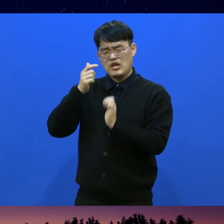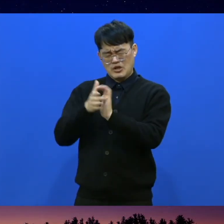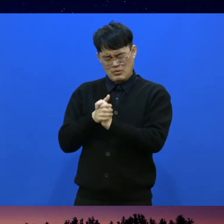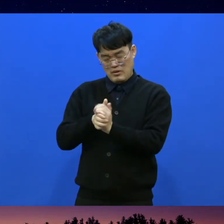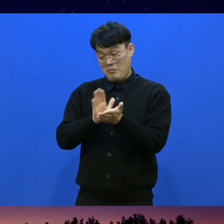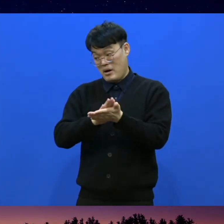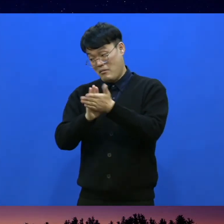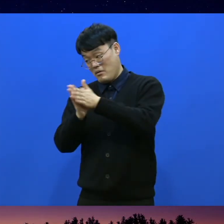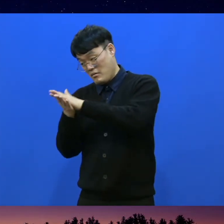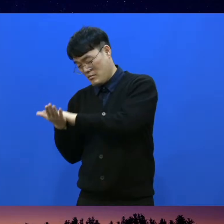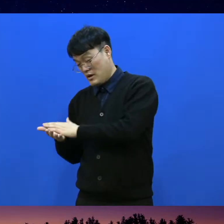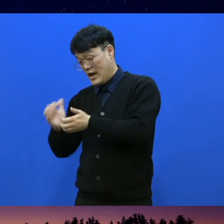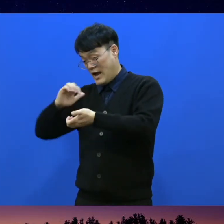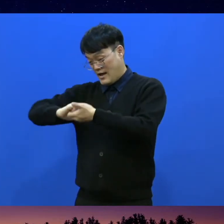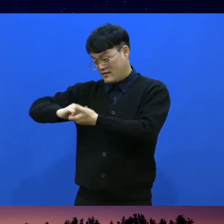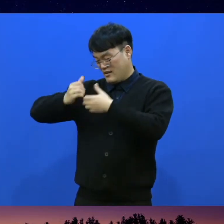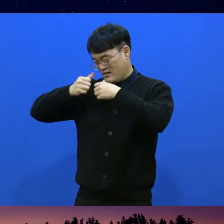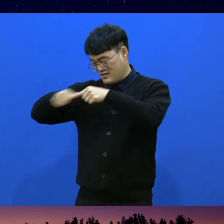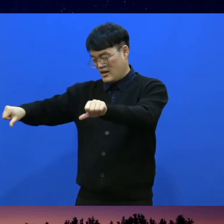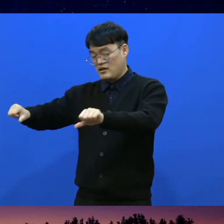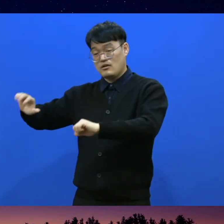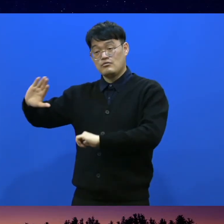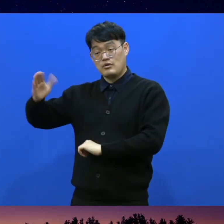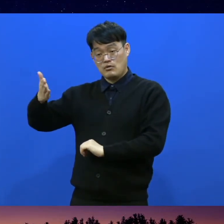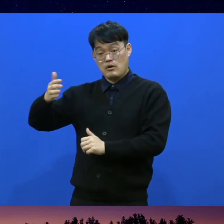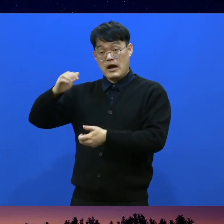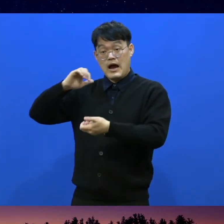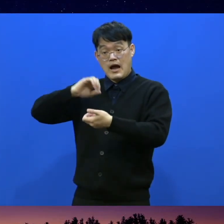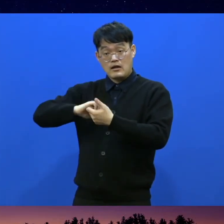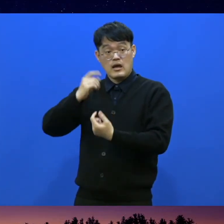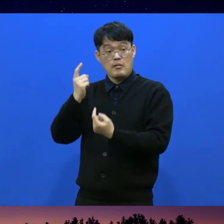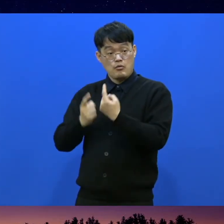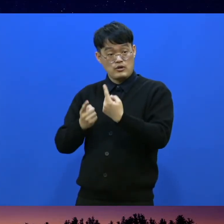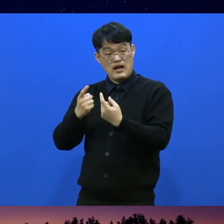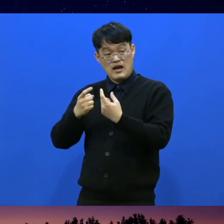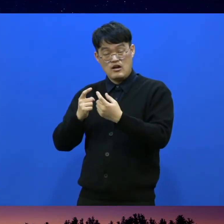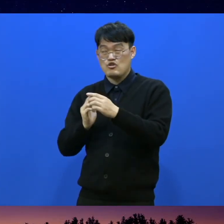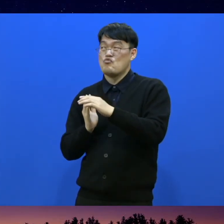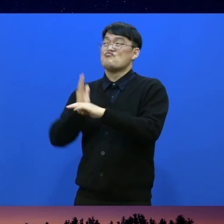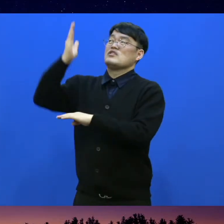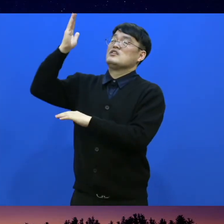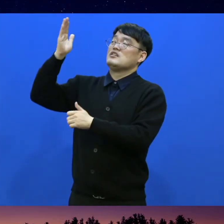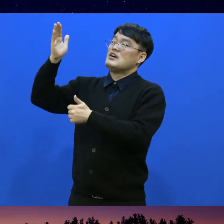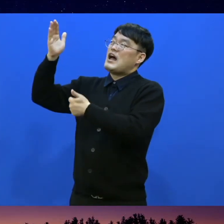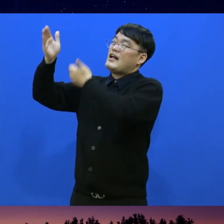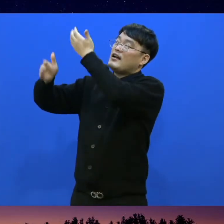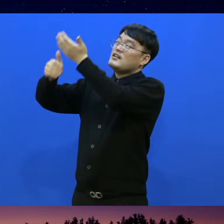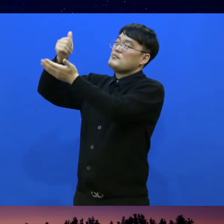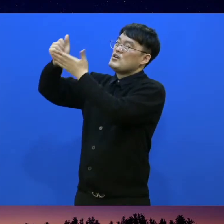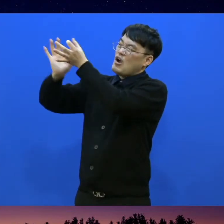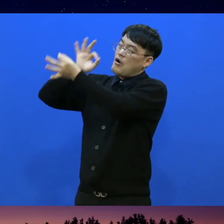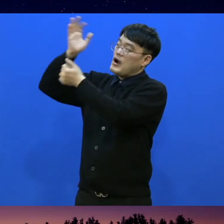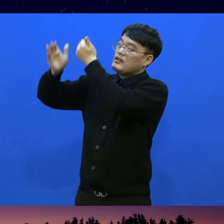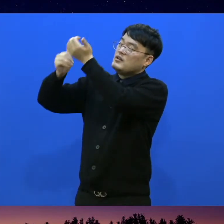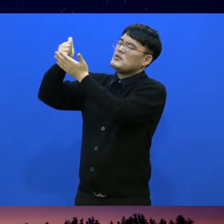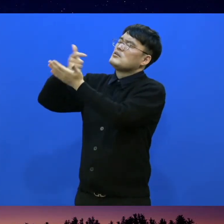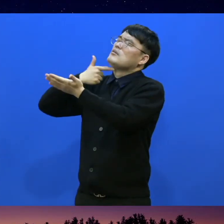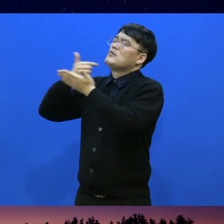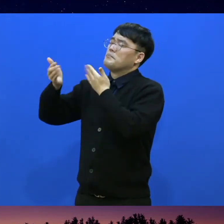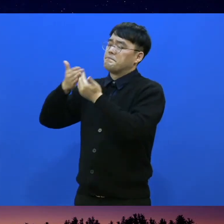한계를 뛰어넘는, 한계 넘어 계시는 하나님을 경험하는 거예요. 중요한 것은